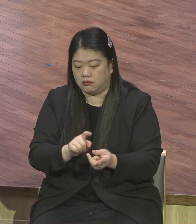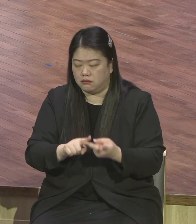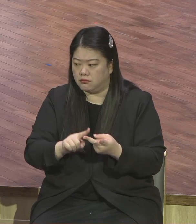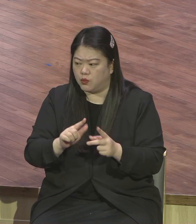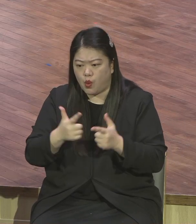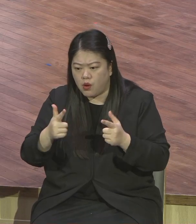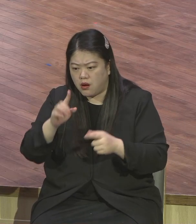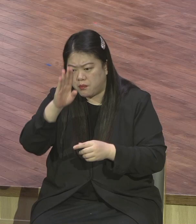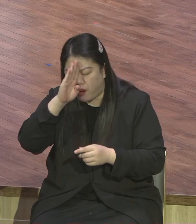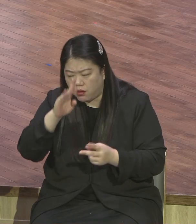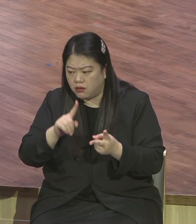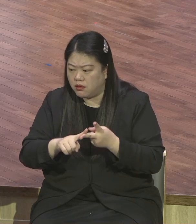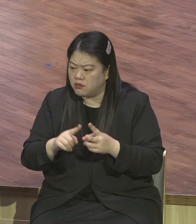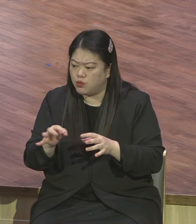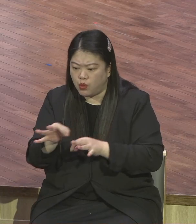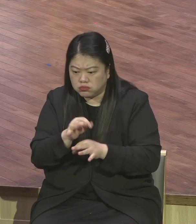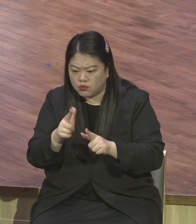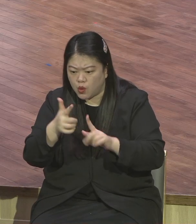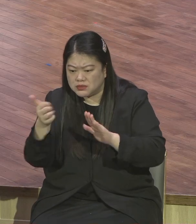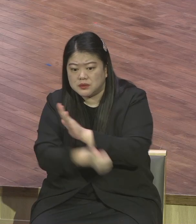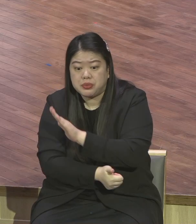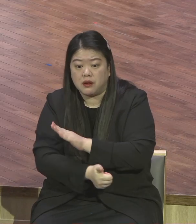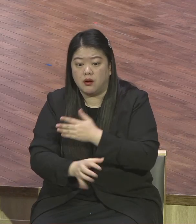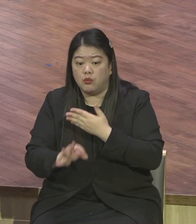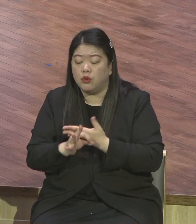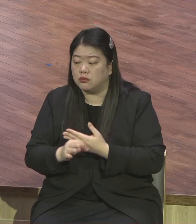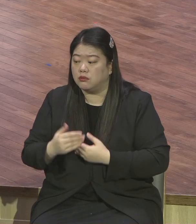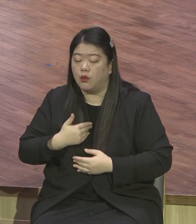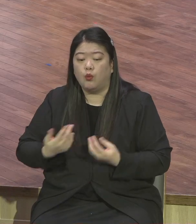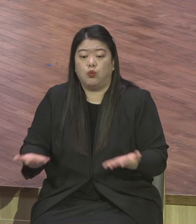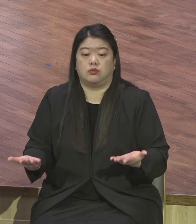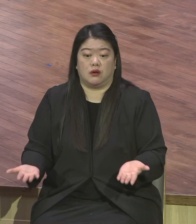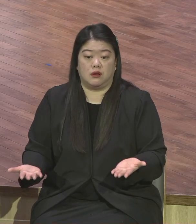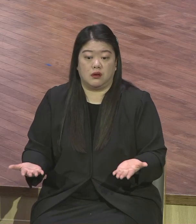하나님. 이분들이 하나님 깨어